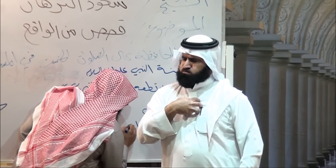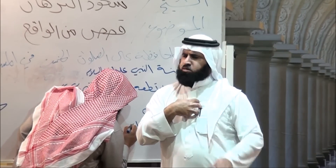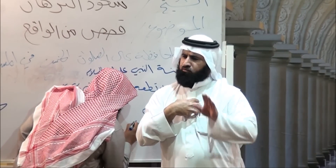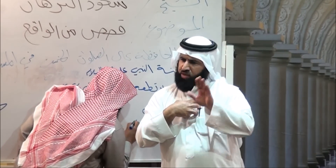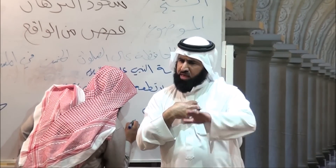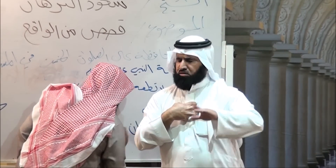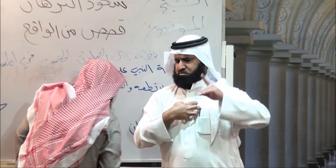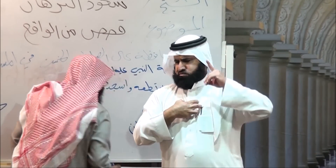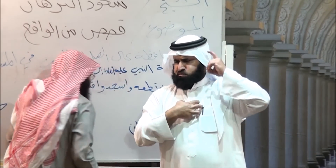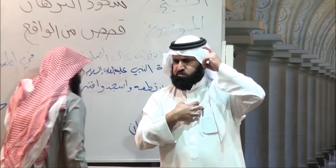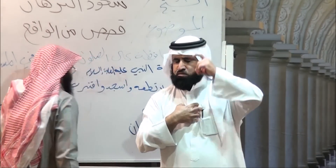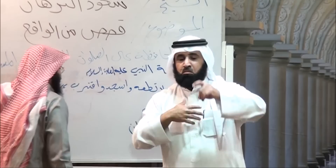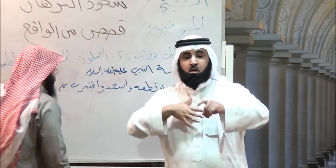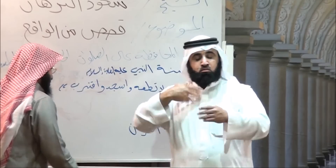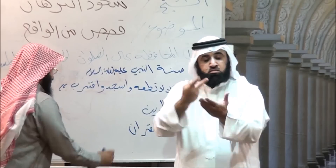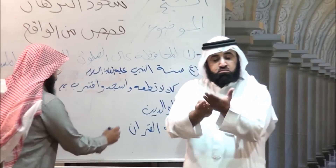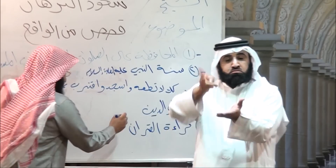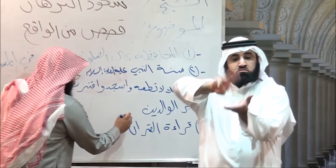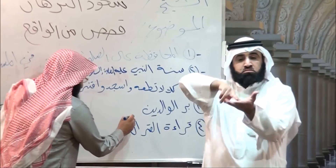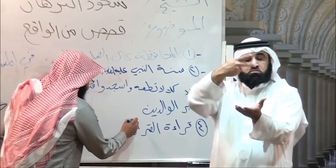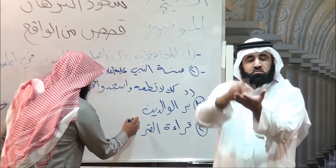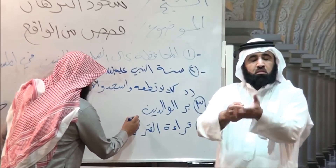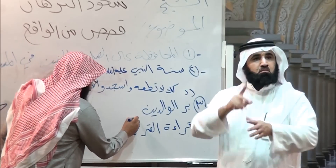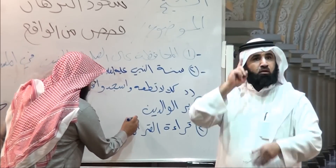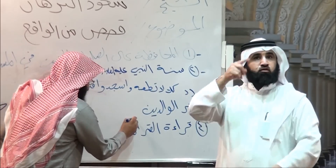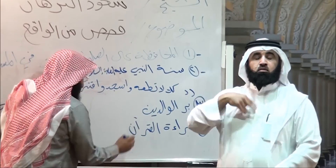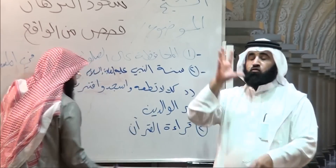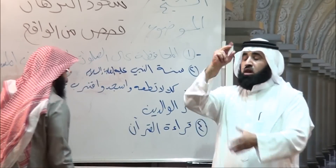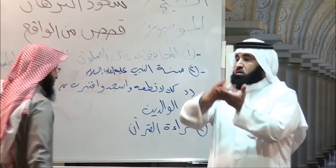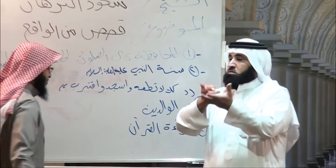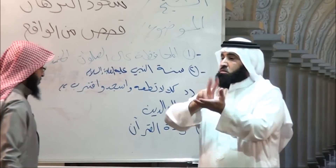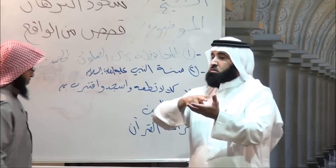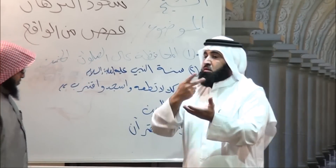والهم، في القرآن سورة كاملة